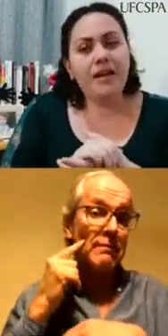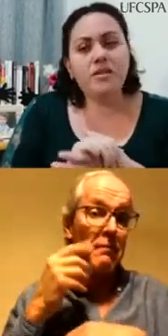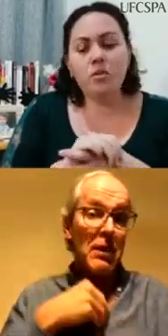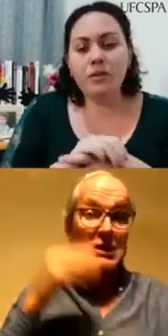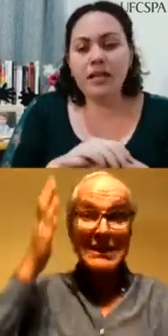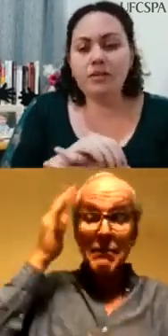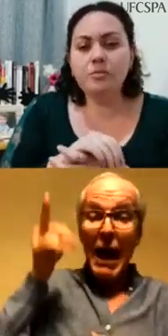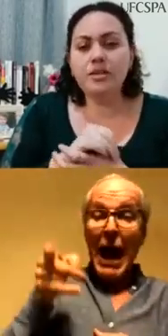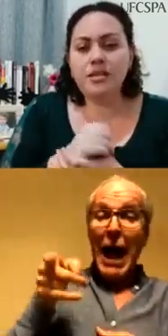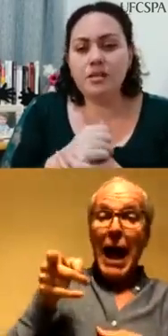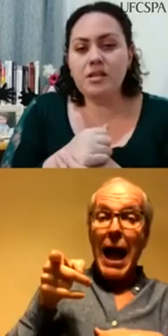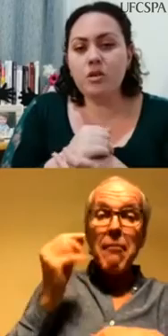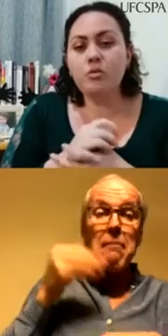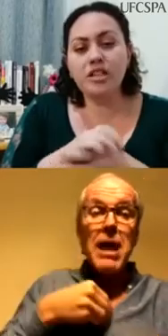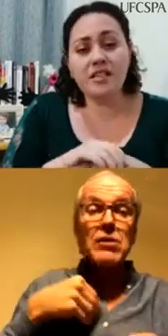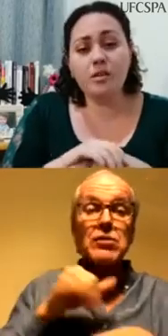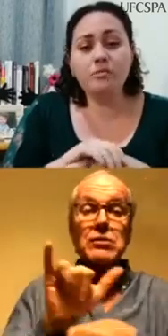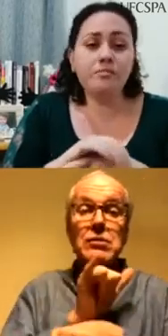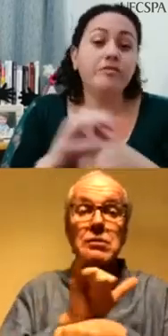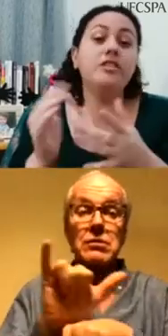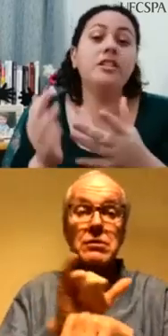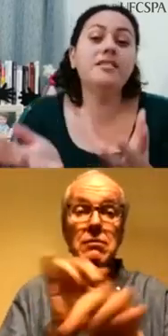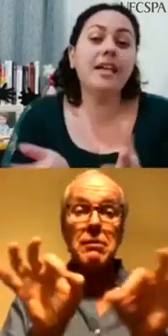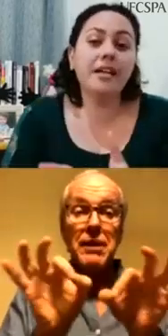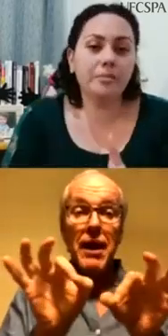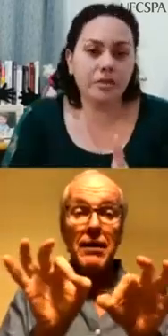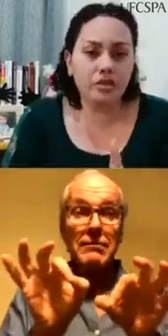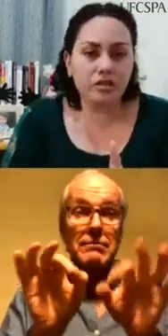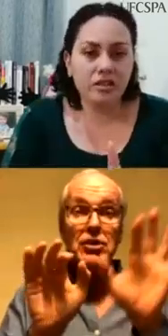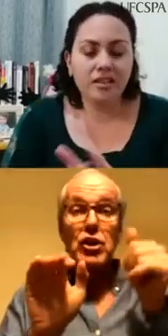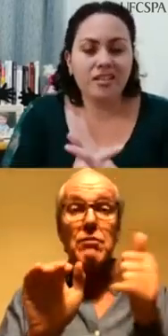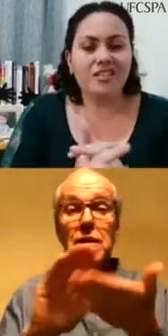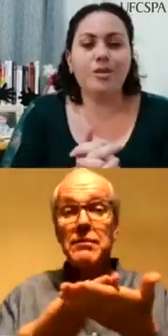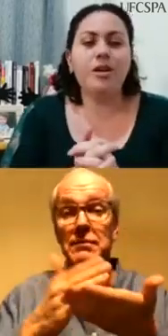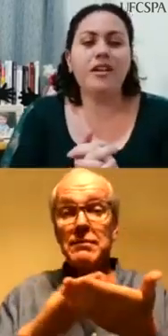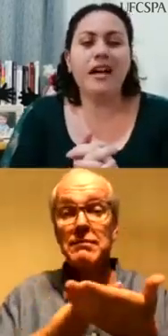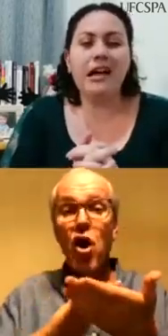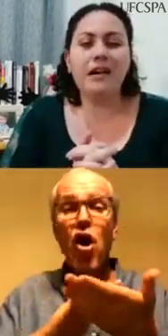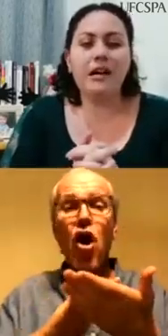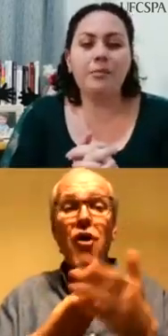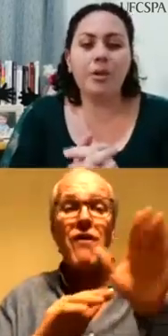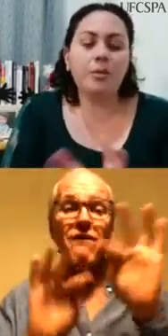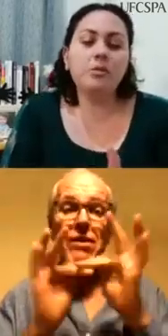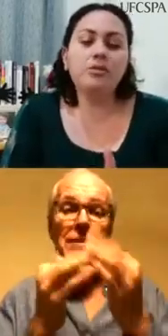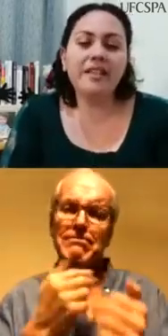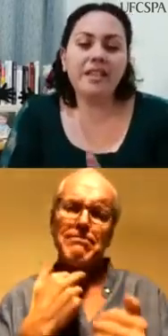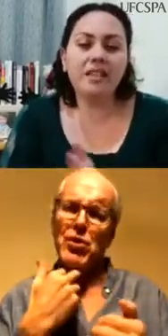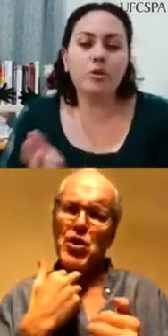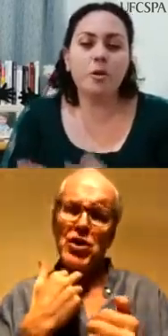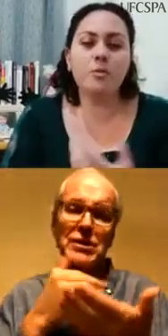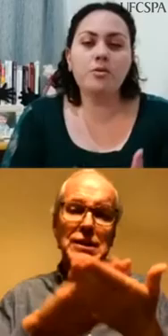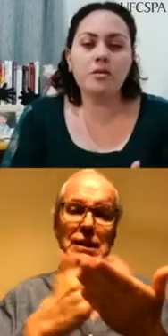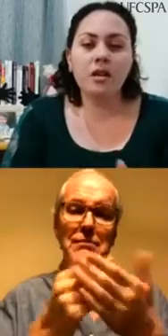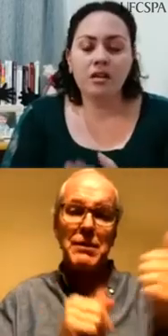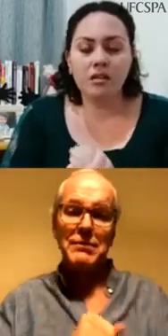é mais complicado, por exemplo, essa comunicação via intérprete. Então, a própria UTI